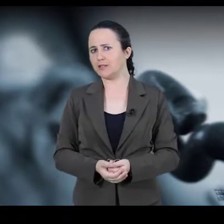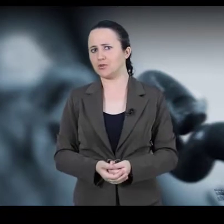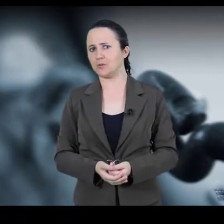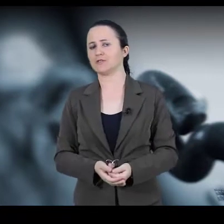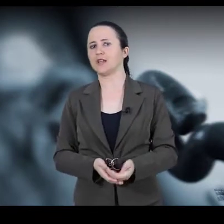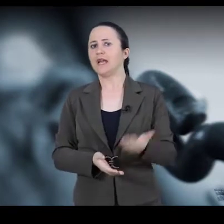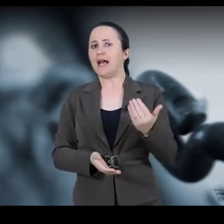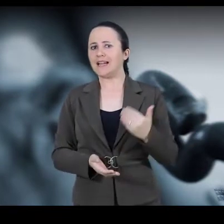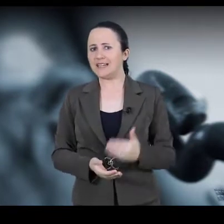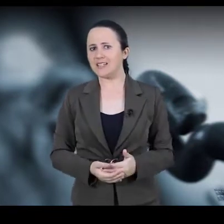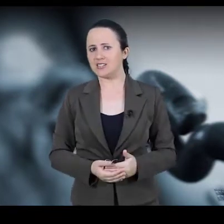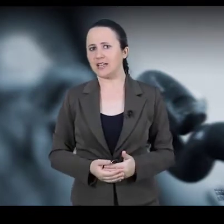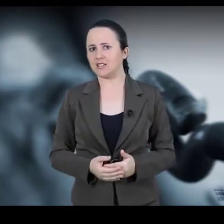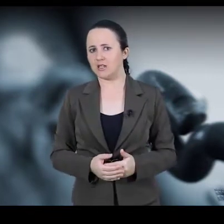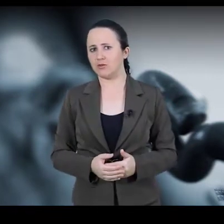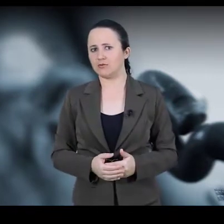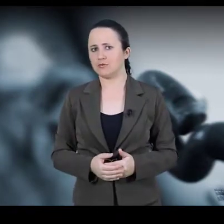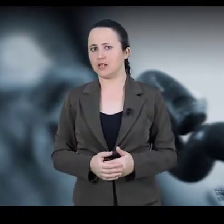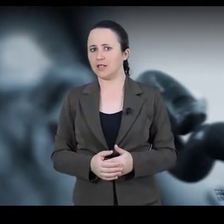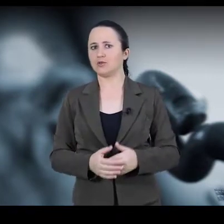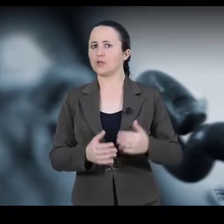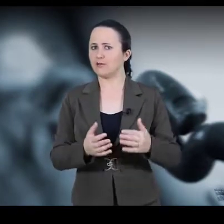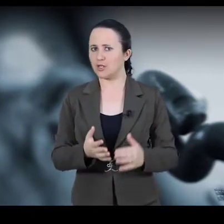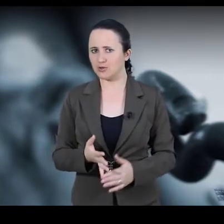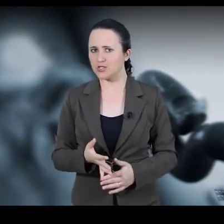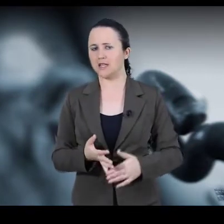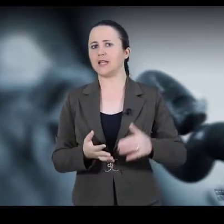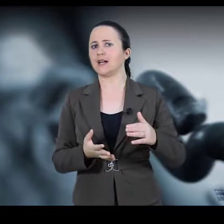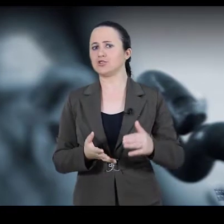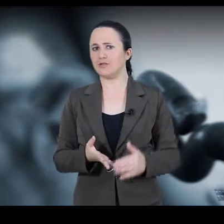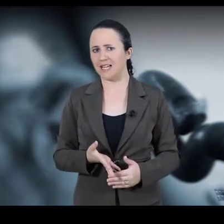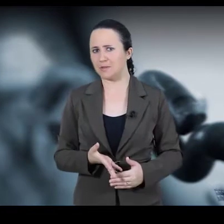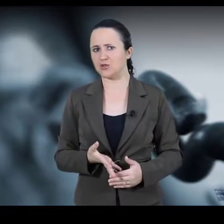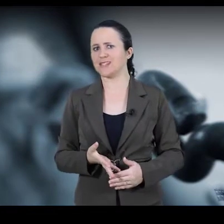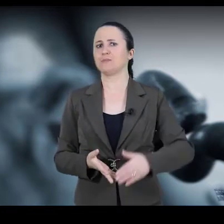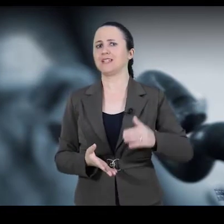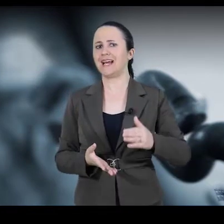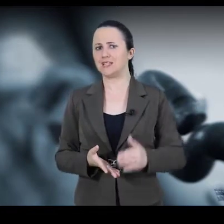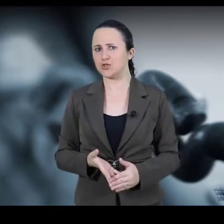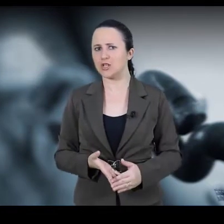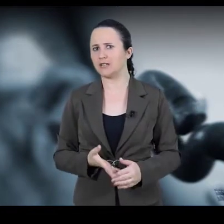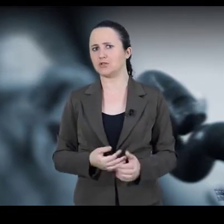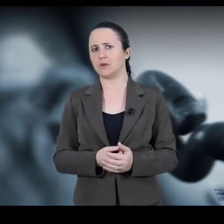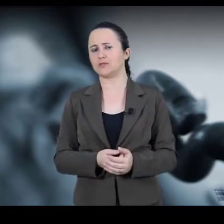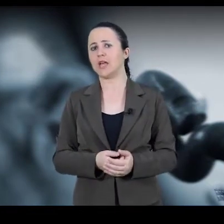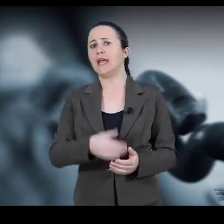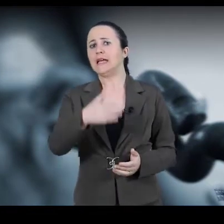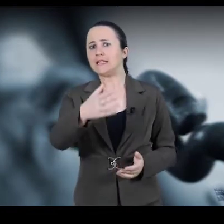direitos humanos. Além desta questão do crivo da judicialidade, de evitar prisões arbitrárias, dos direitos humanos,